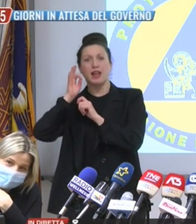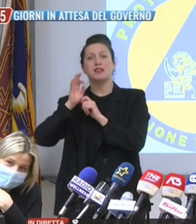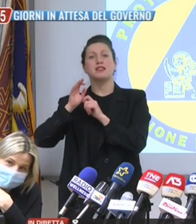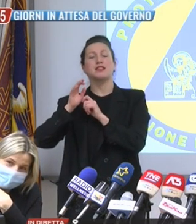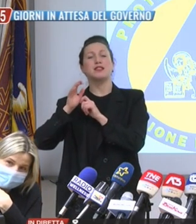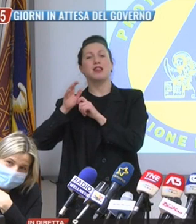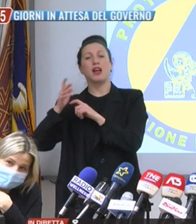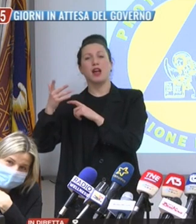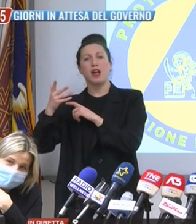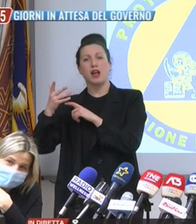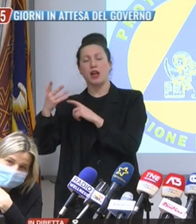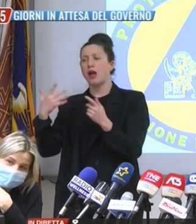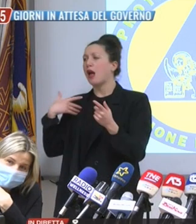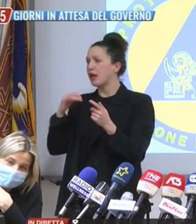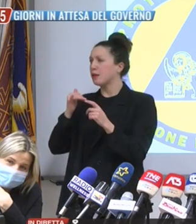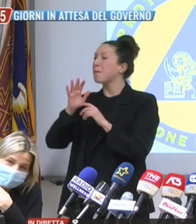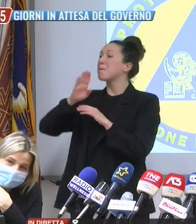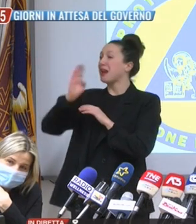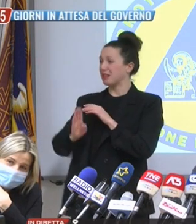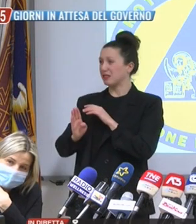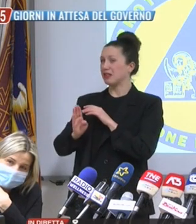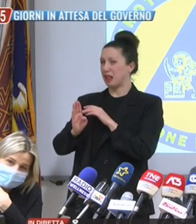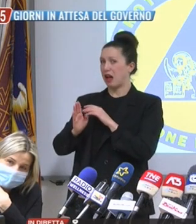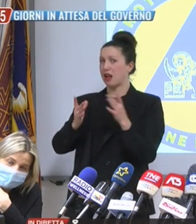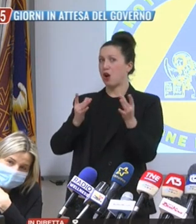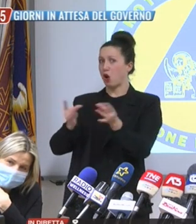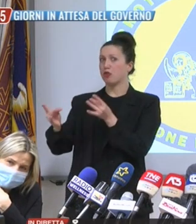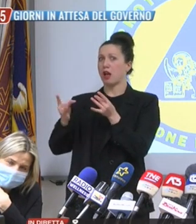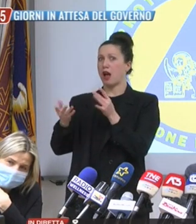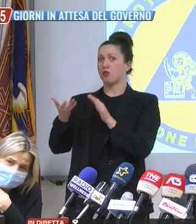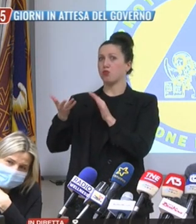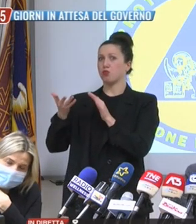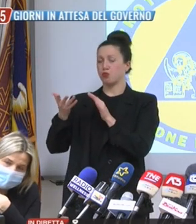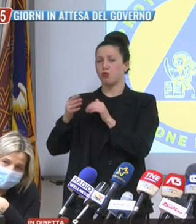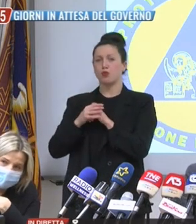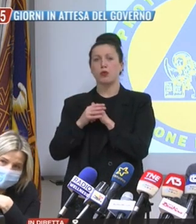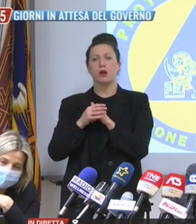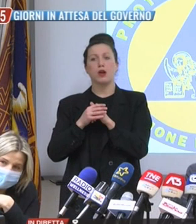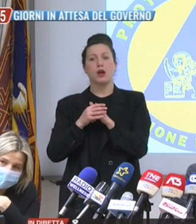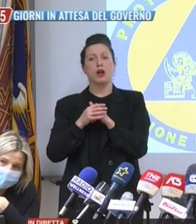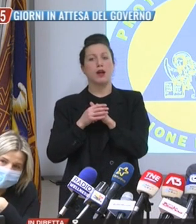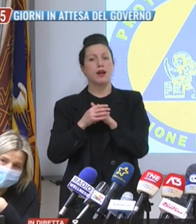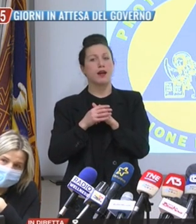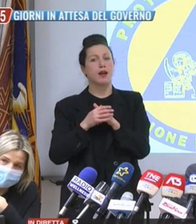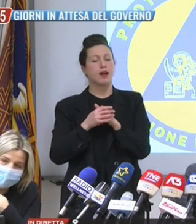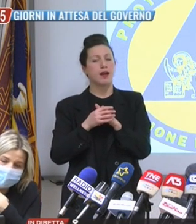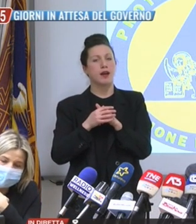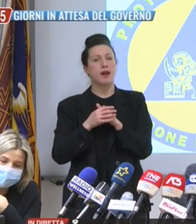pesante, sembra. E Burione diceva e ha accusato l'Italia che non si trovano, che bisogna fare